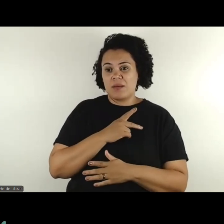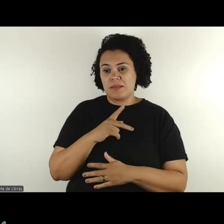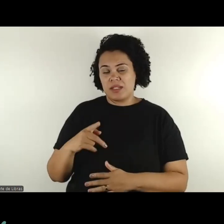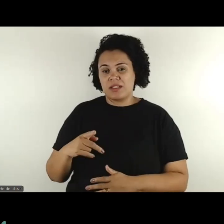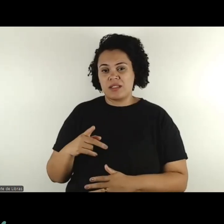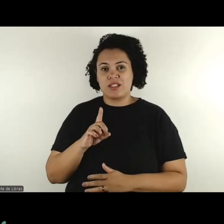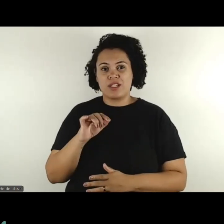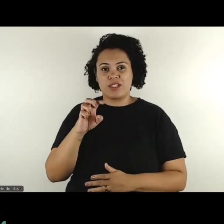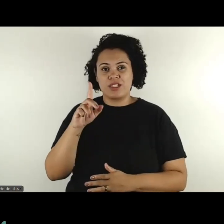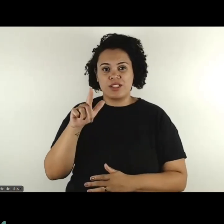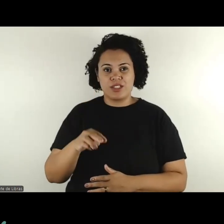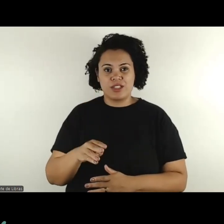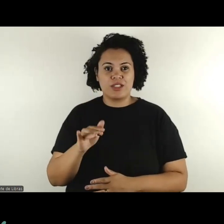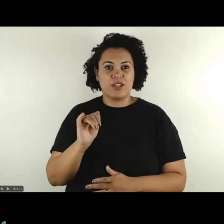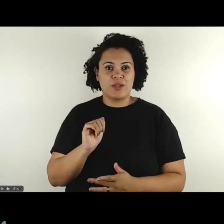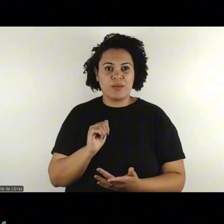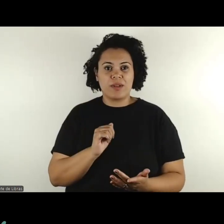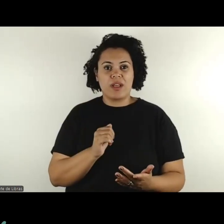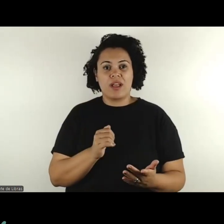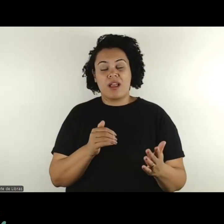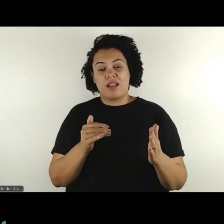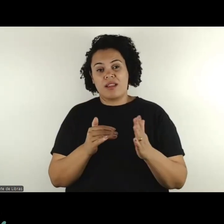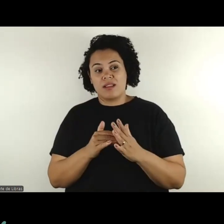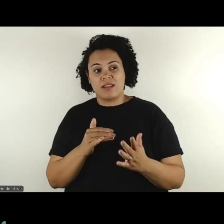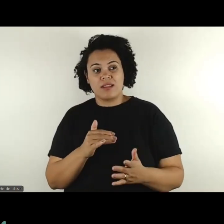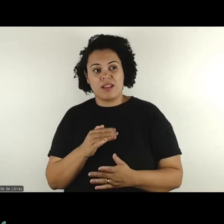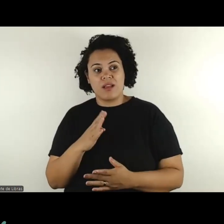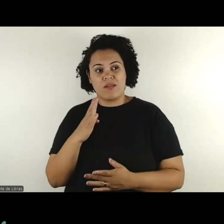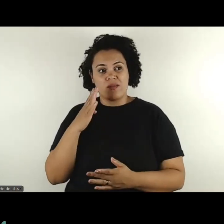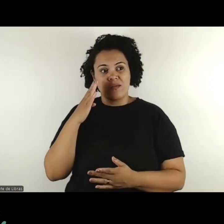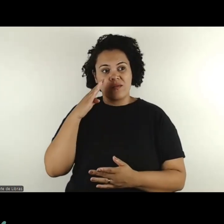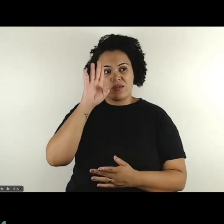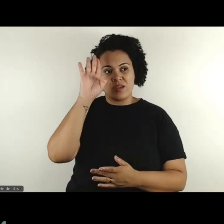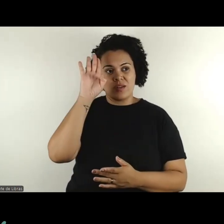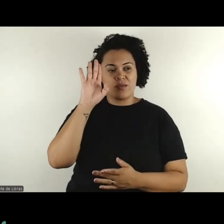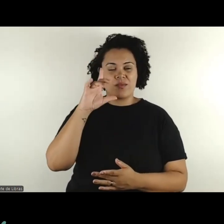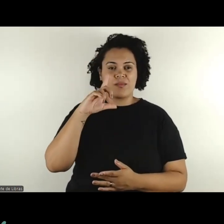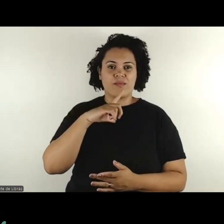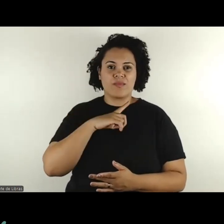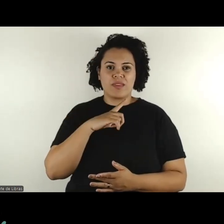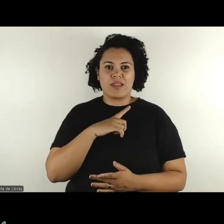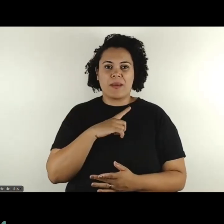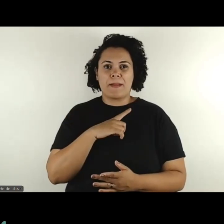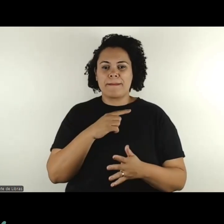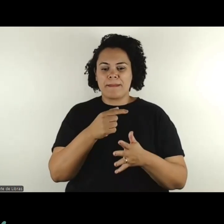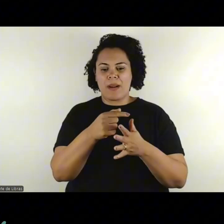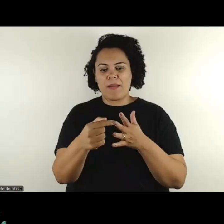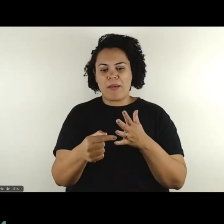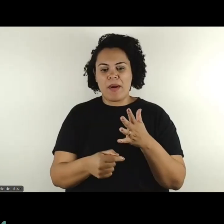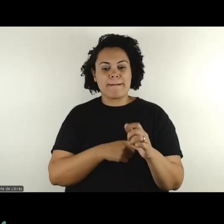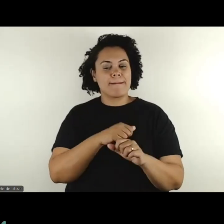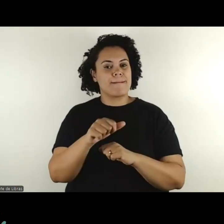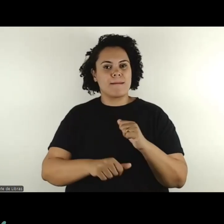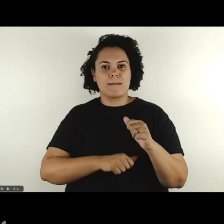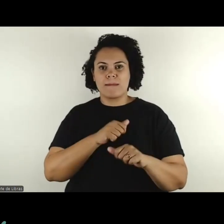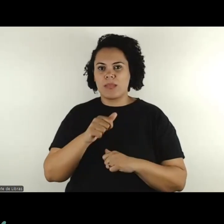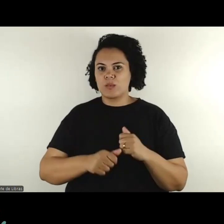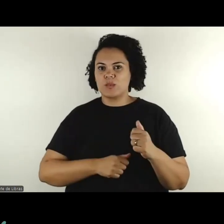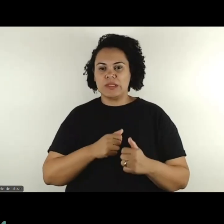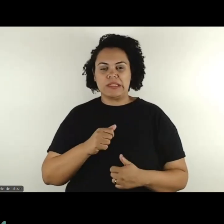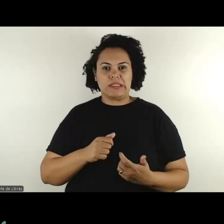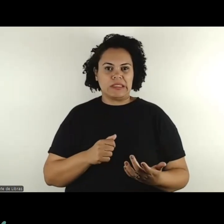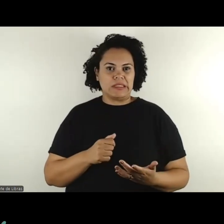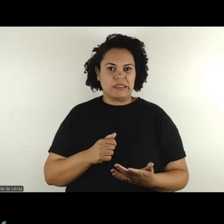do governo Bolsonaro em 2022, o governo federal ele tomou uma série de medidas, né, assim, que alteraram radicalmente os rumos da